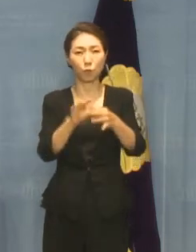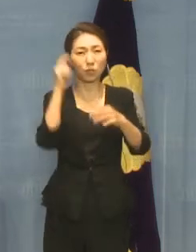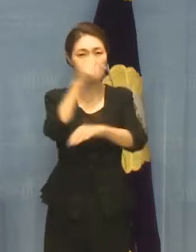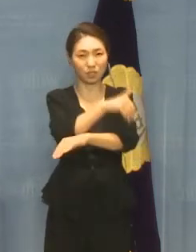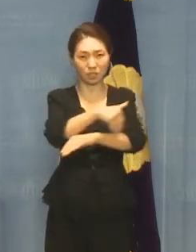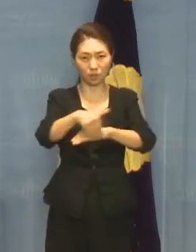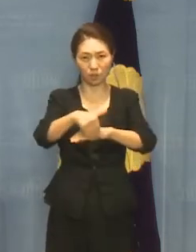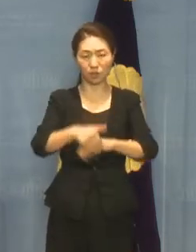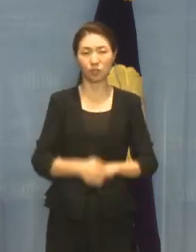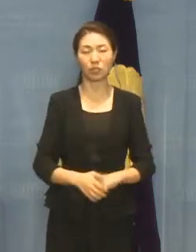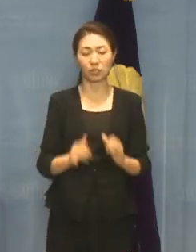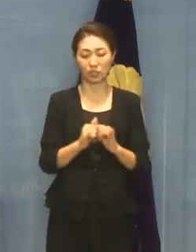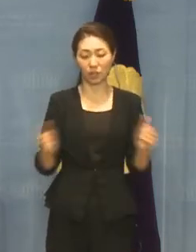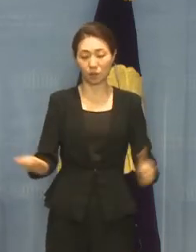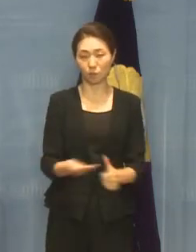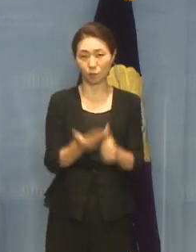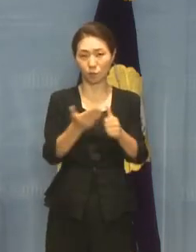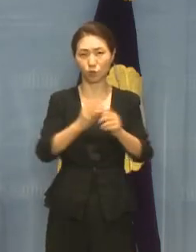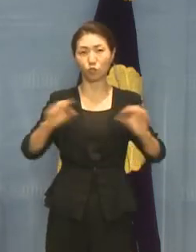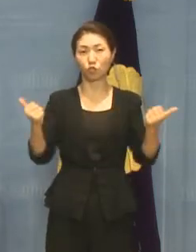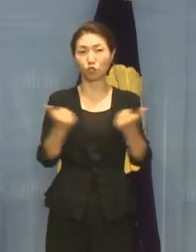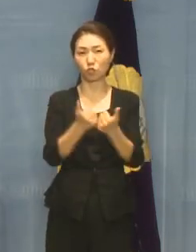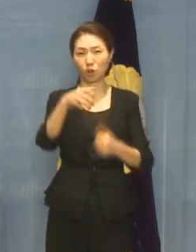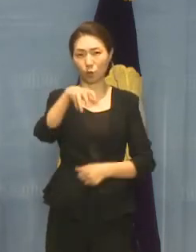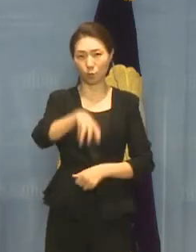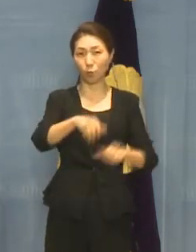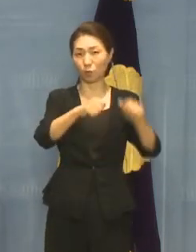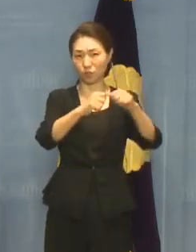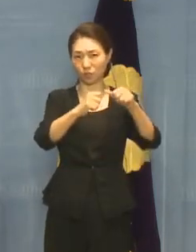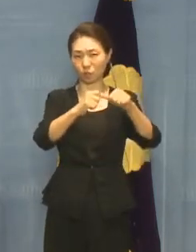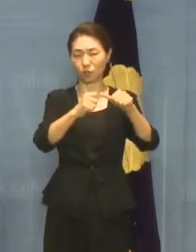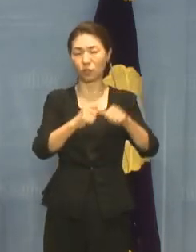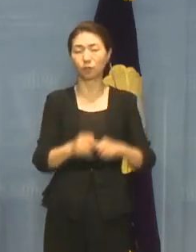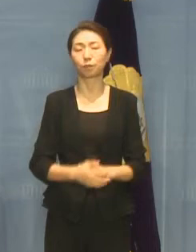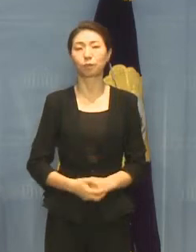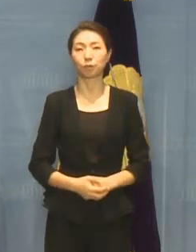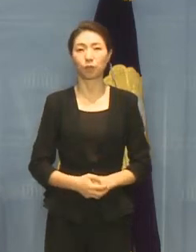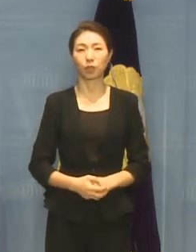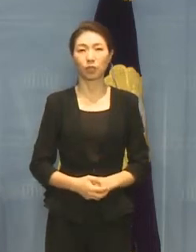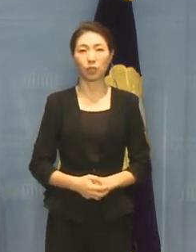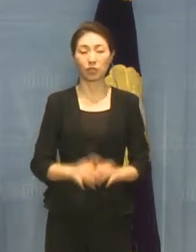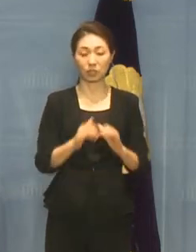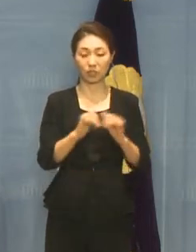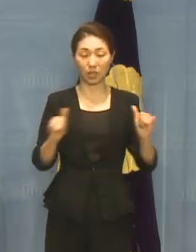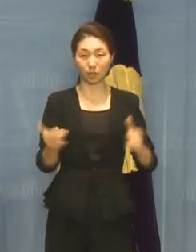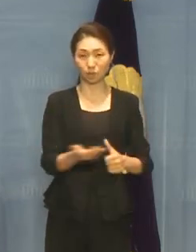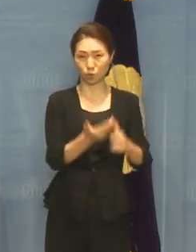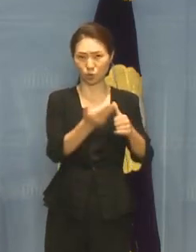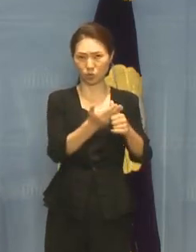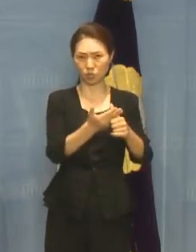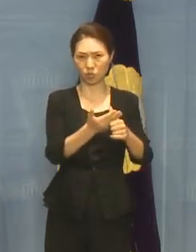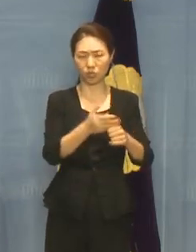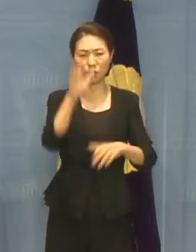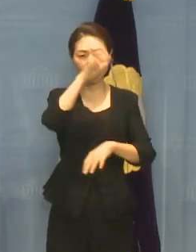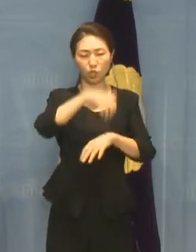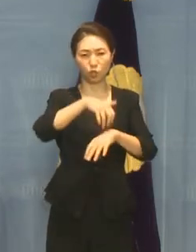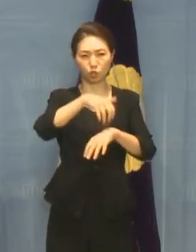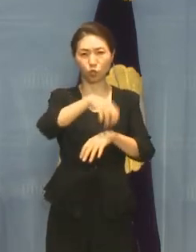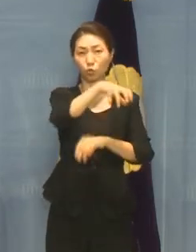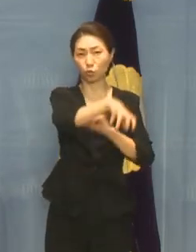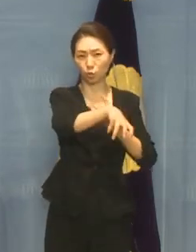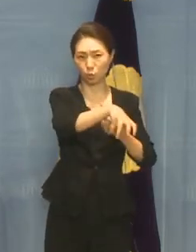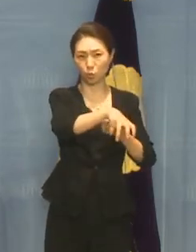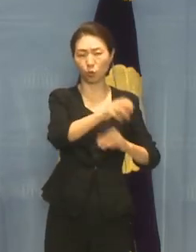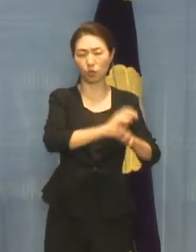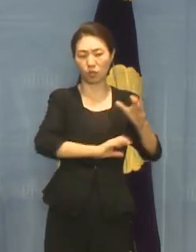다섯째, 인재를 키우는 국회입니다. 이를 위해 국회 사무처는 의정연수원의 역할을 강화하고 강원도